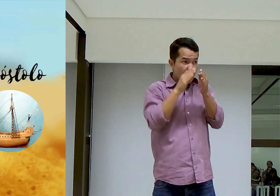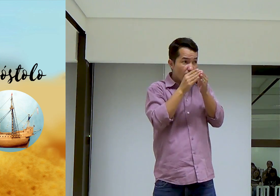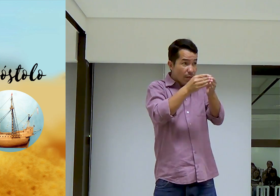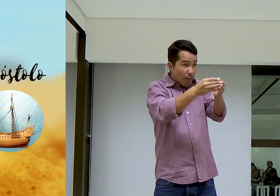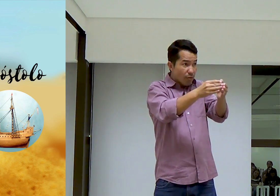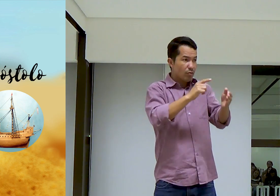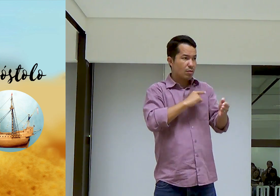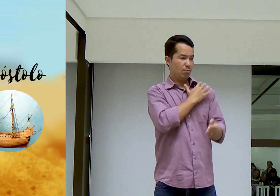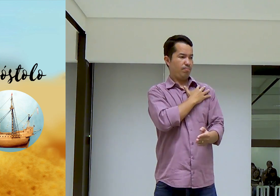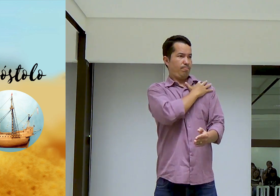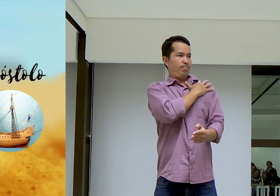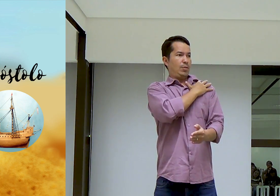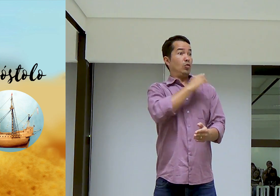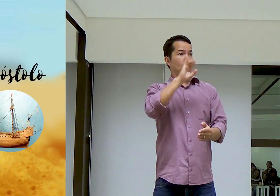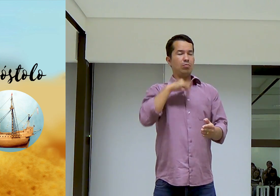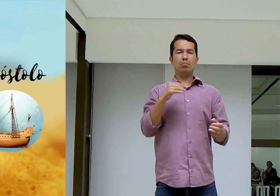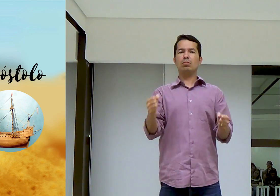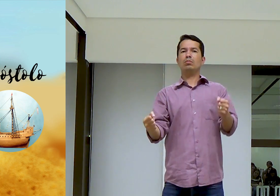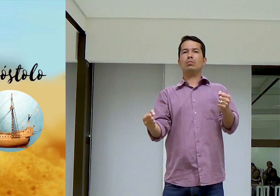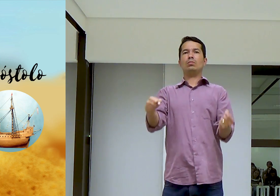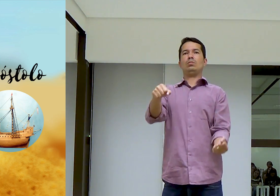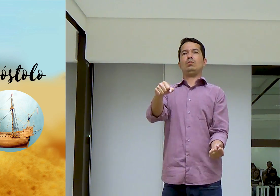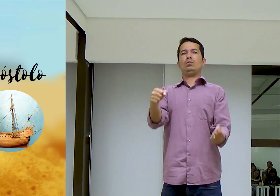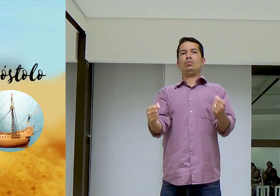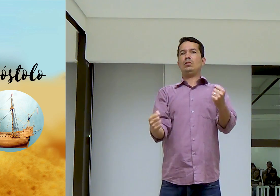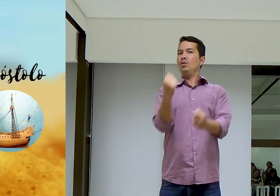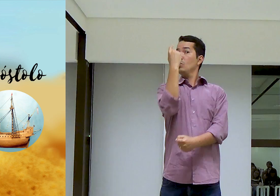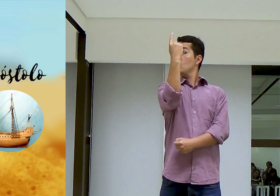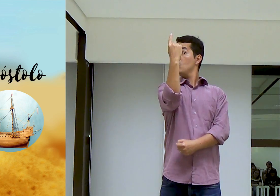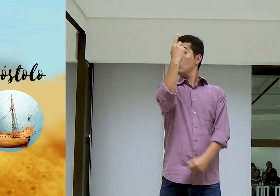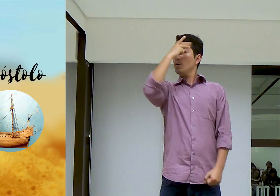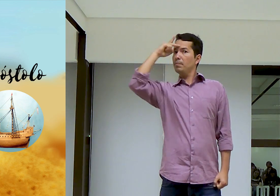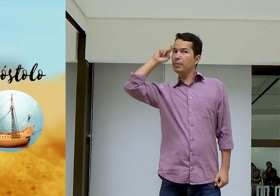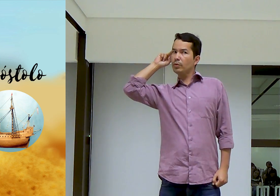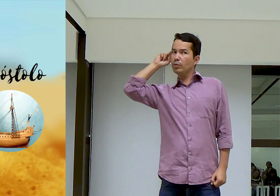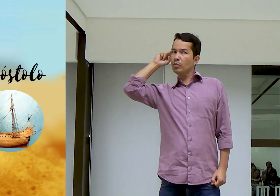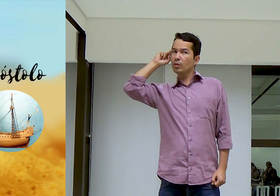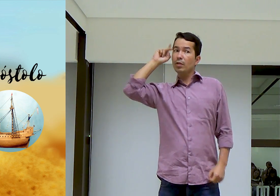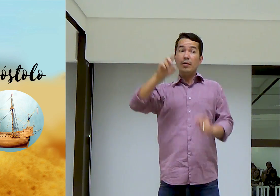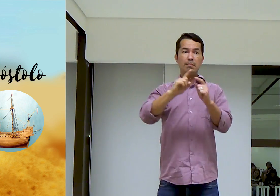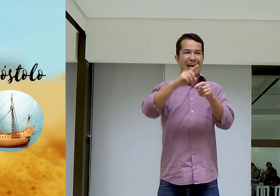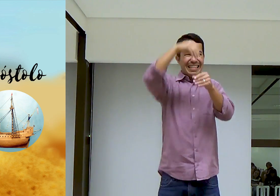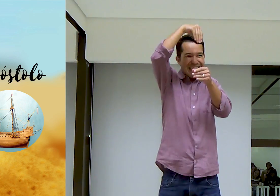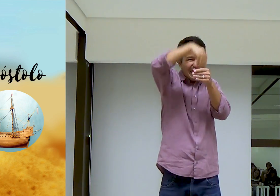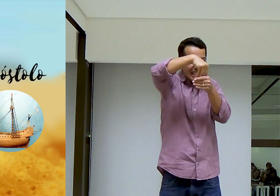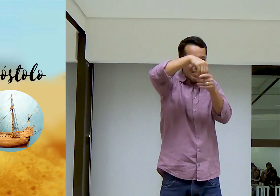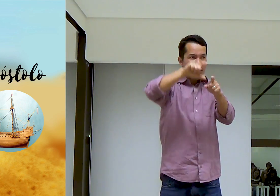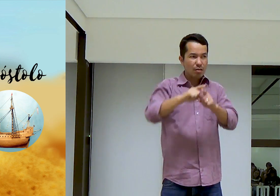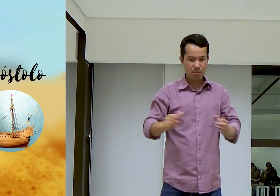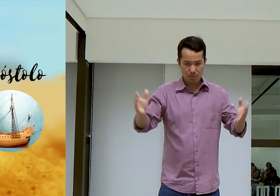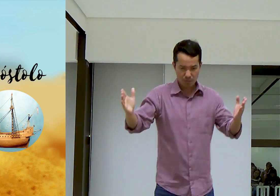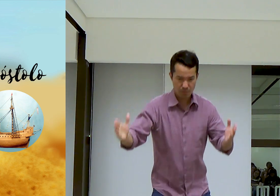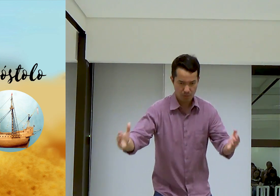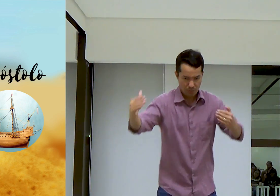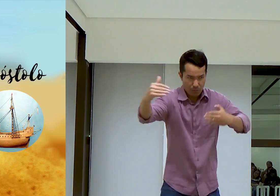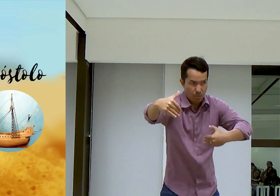cuidava, o que estava no navio ali, o comandante do navio, a pessoa que estava